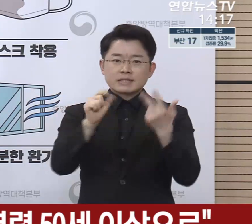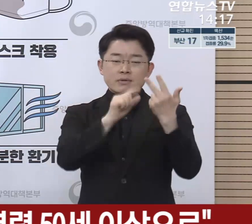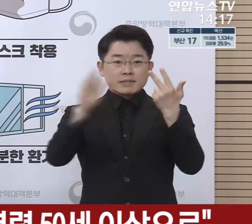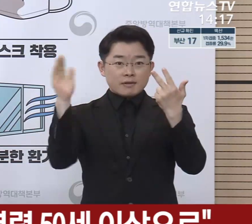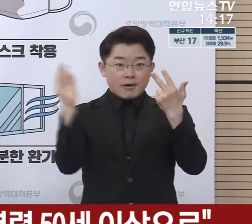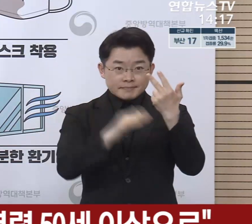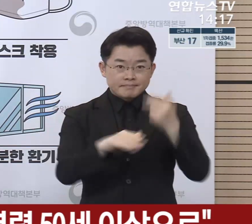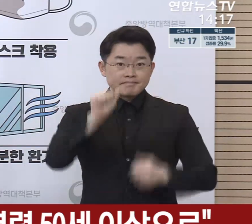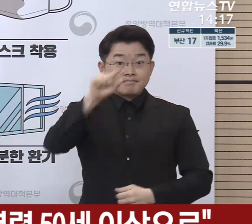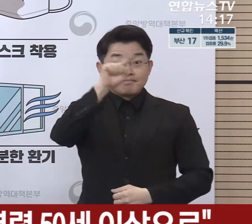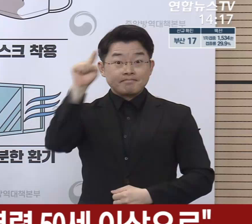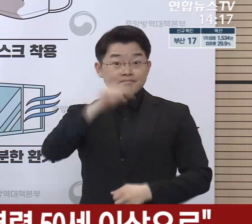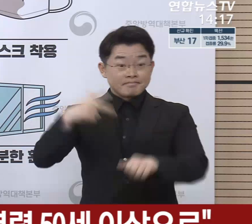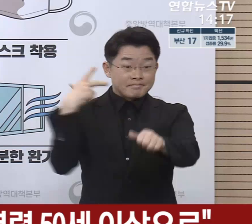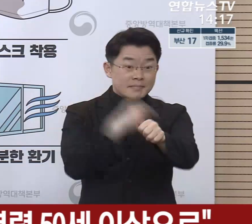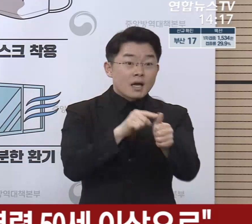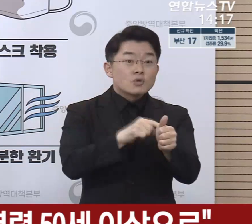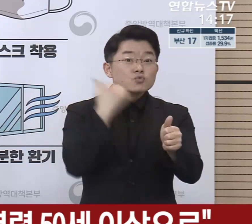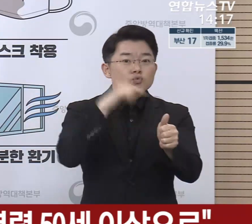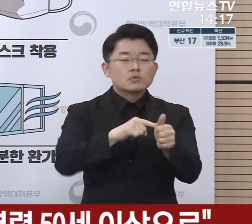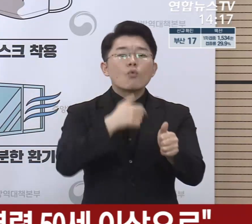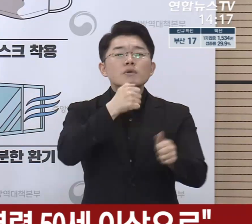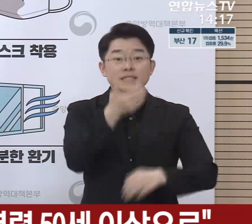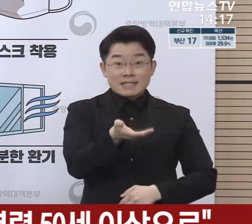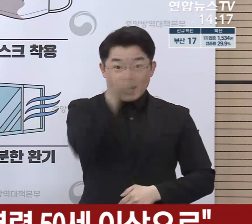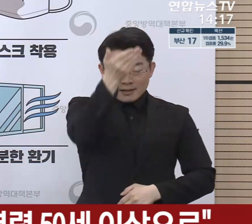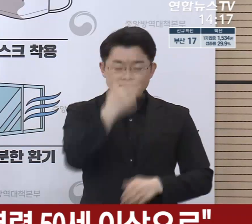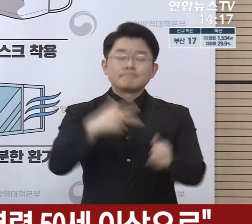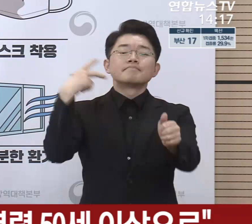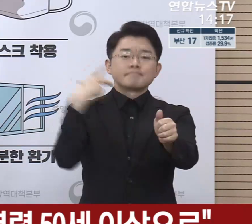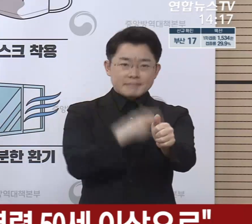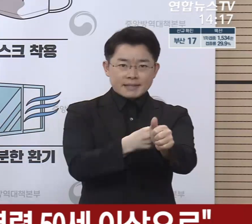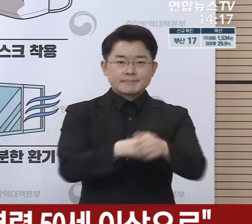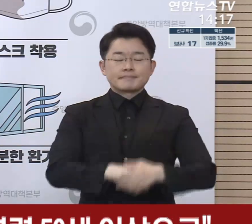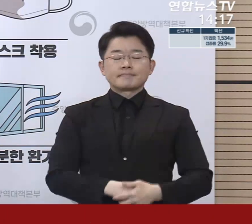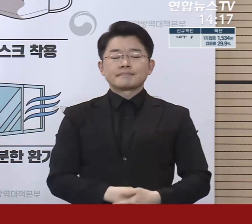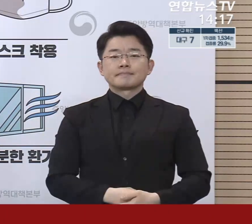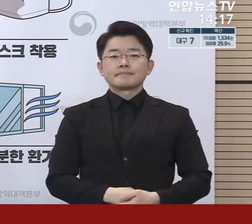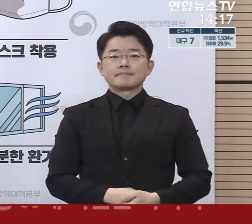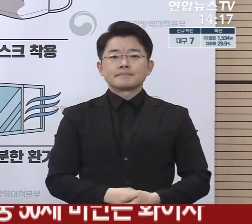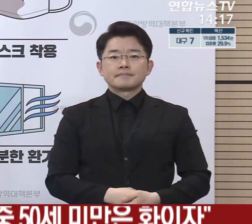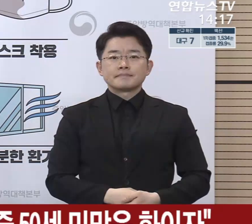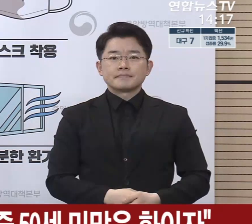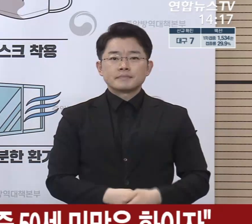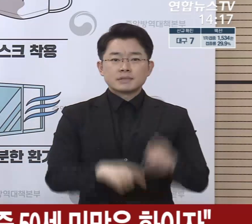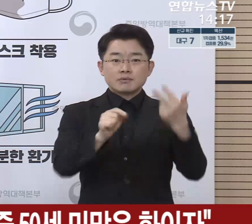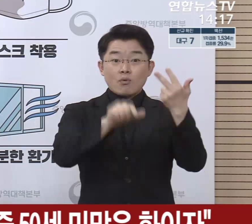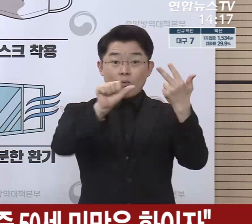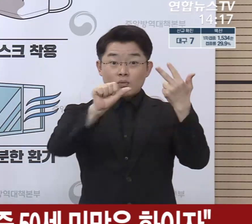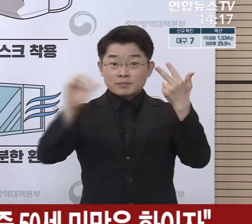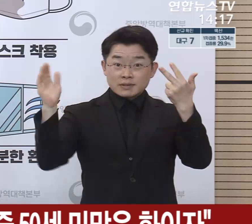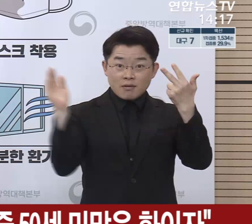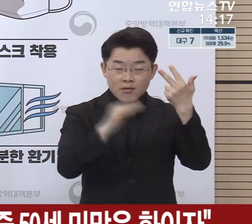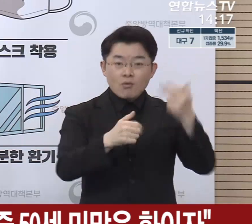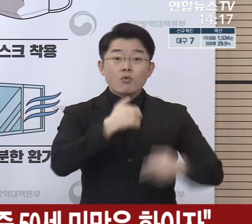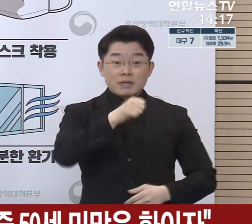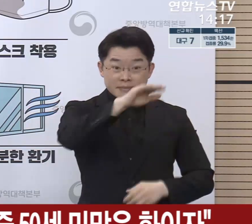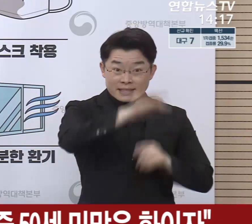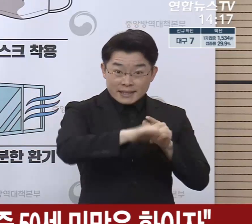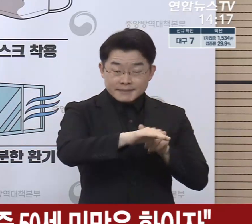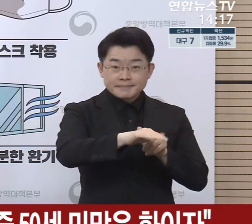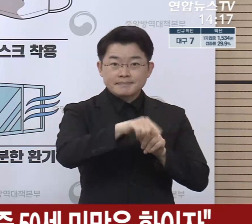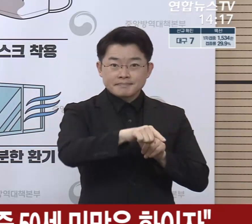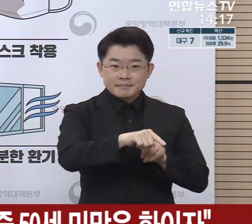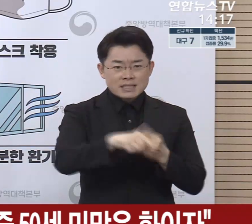7월부터는 아스트라제네카 백신은 50세 이상 연령층에 대해서 접종을 실시하고 7월 5일부터는 50세